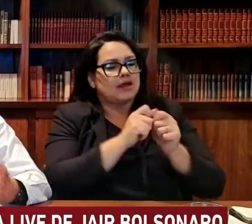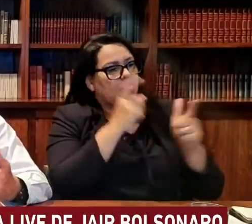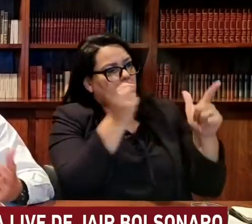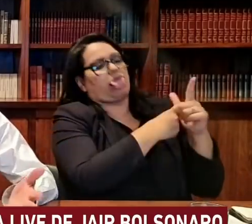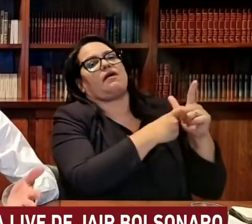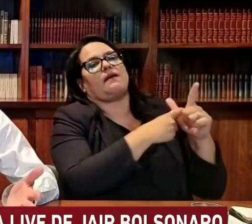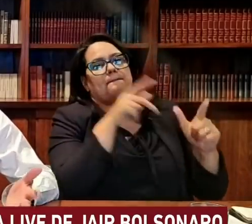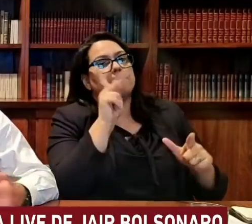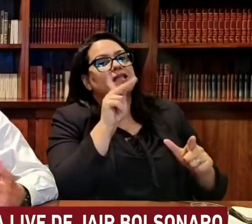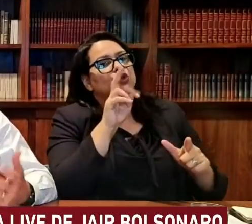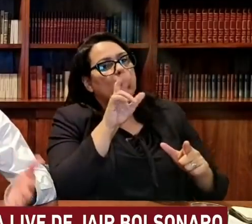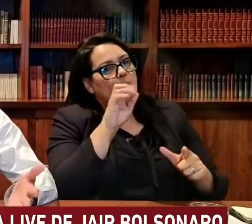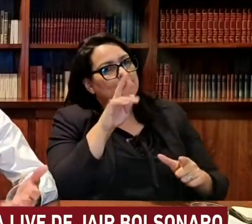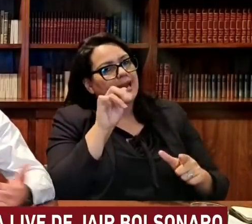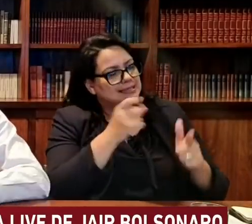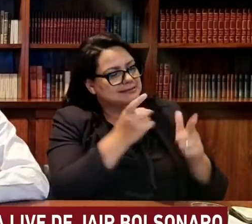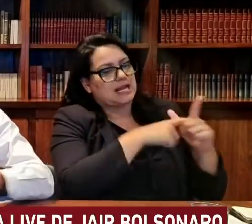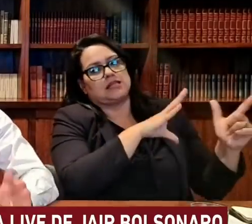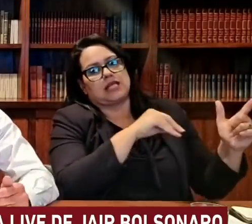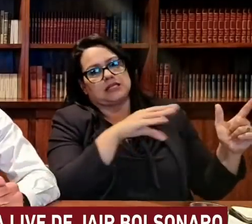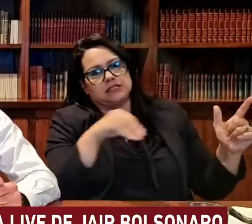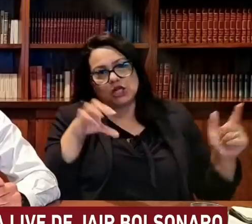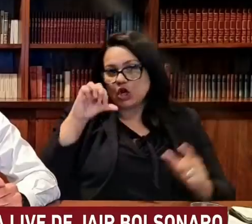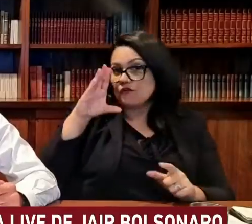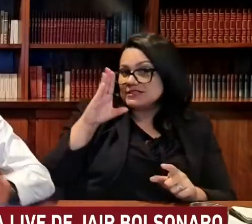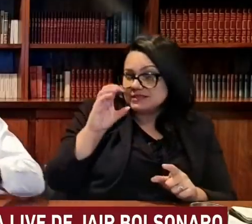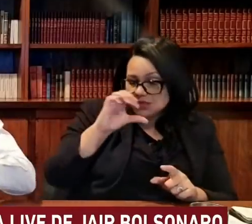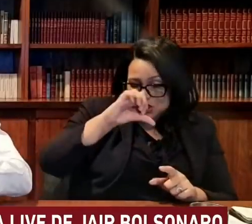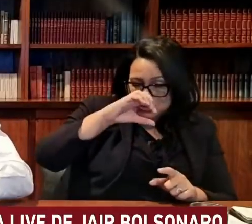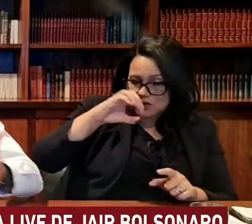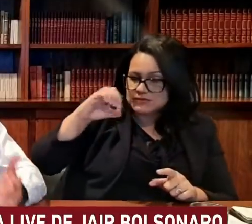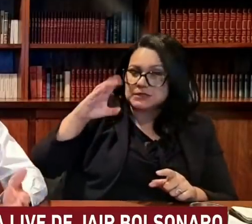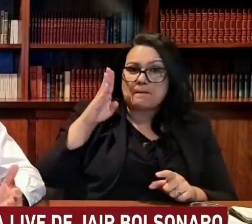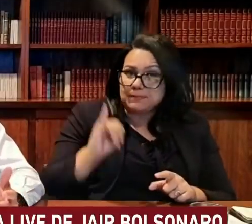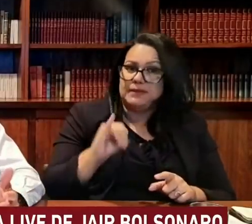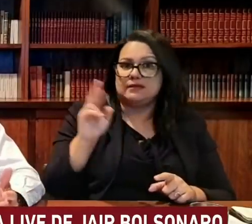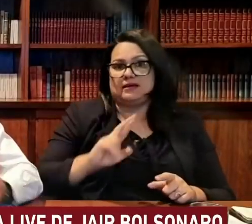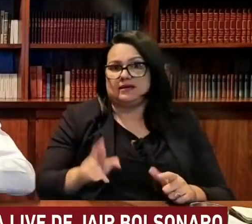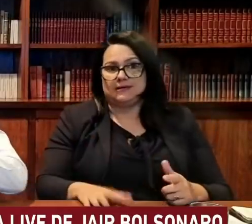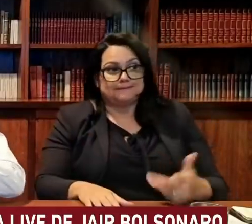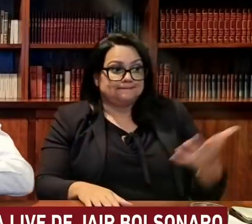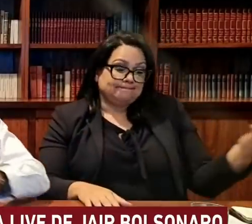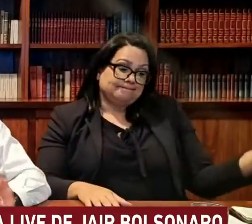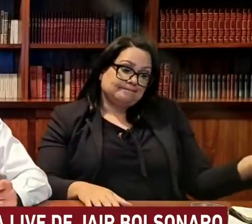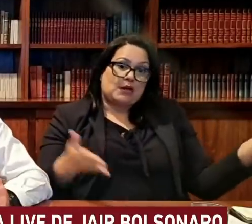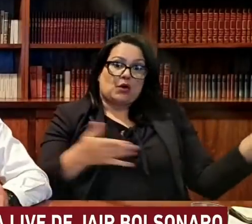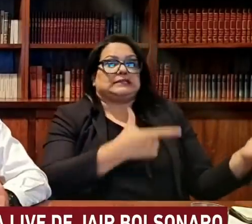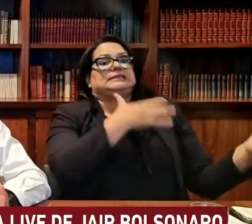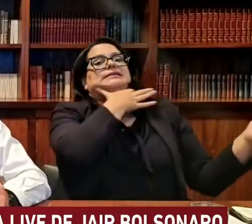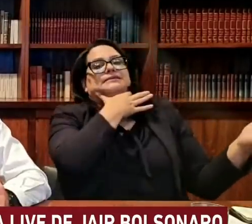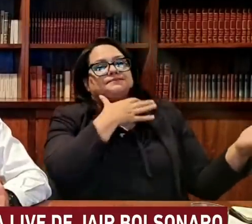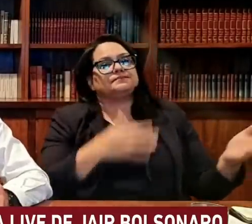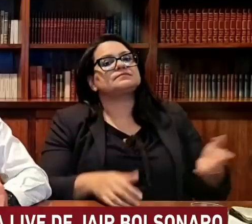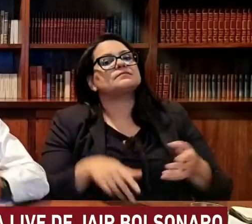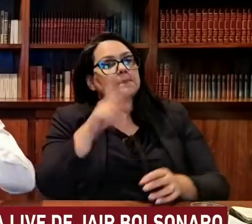900 bilhões de reais e não ter feito nada, não estaria nessa situação tão complicada. Estamos investindo. A Petrobras, há poucos meses, investiu mais